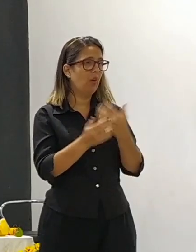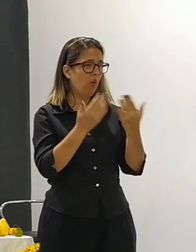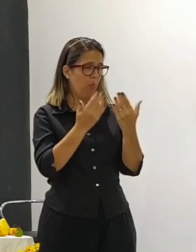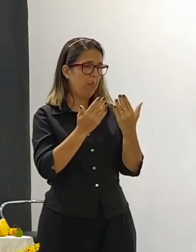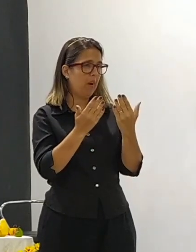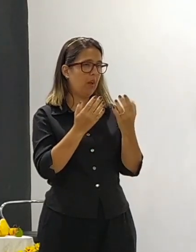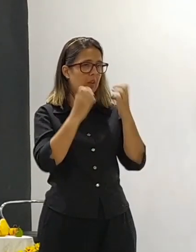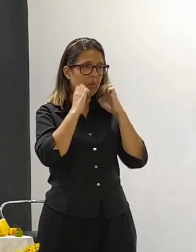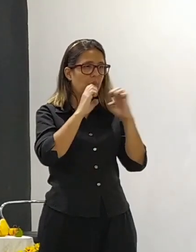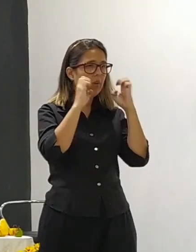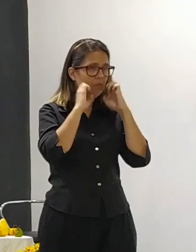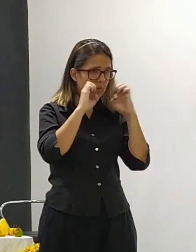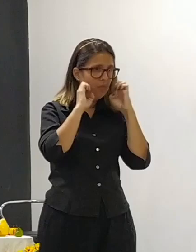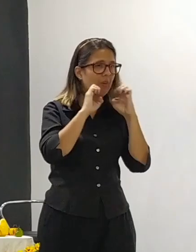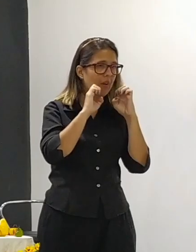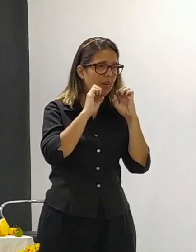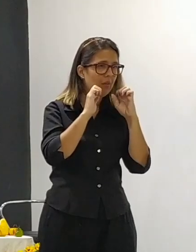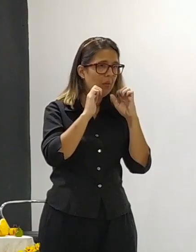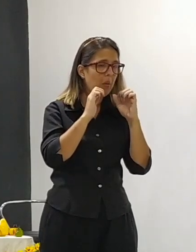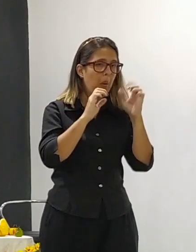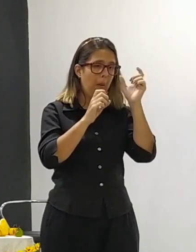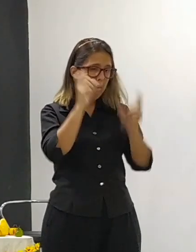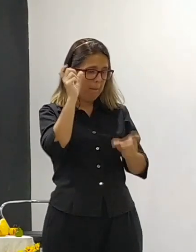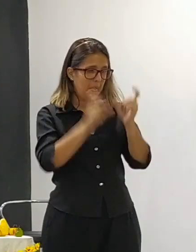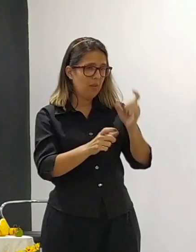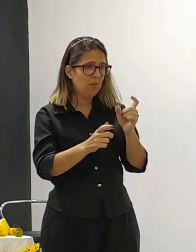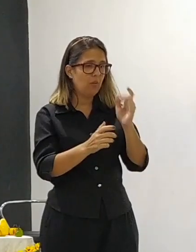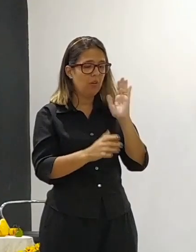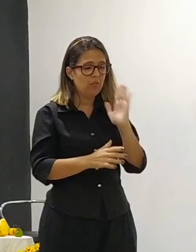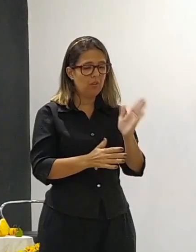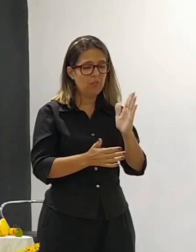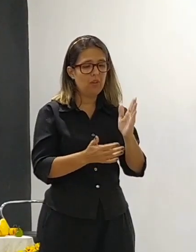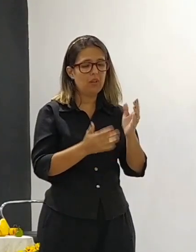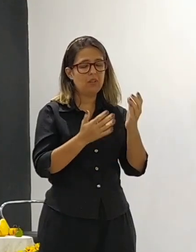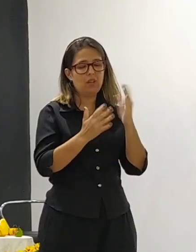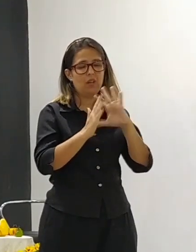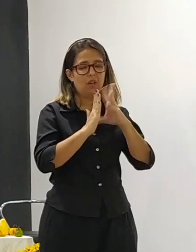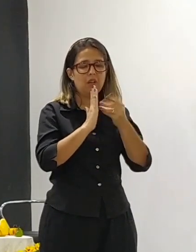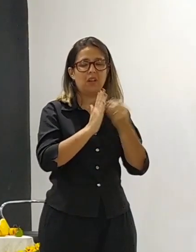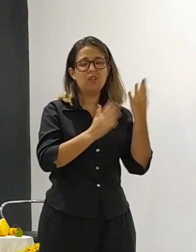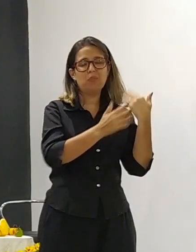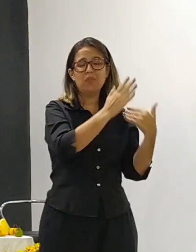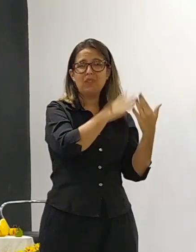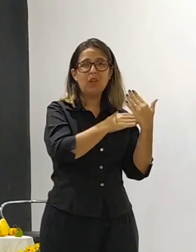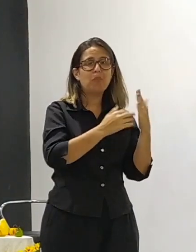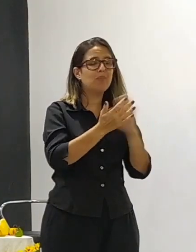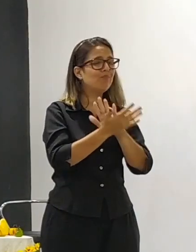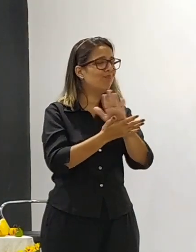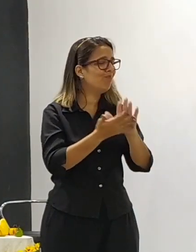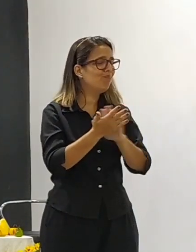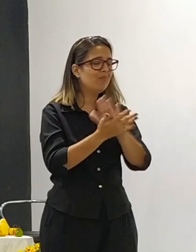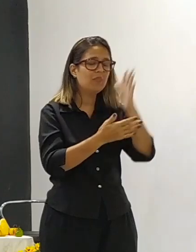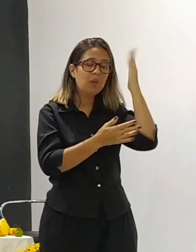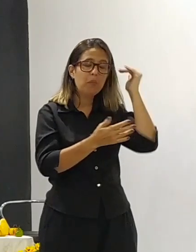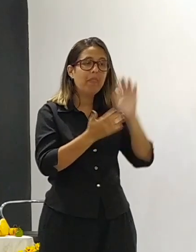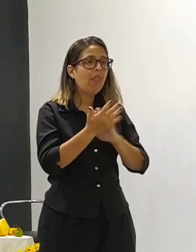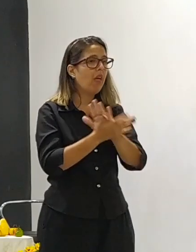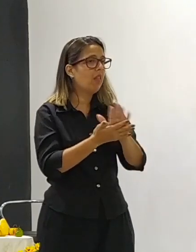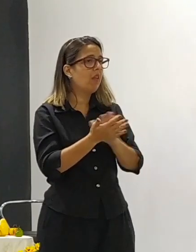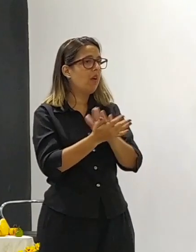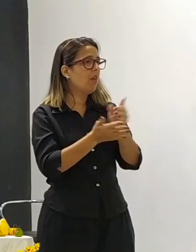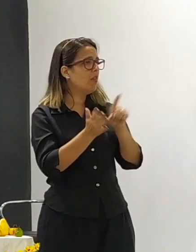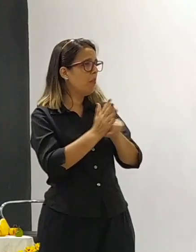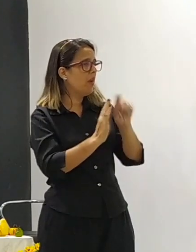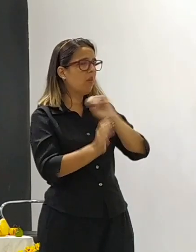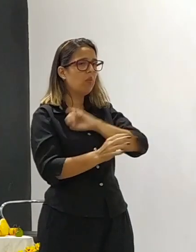igreja e ainda é menino, gente que está na igreja há muito tempo e já não sabe nada. Você pergunta para ele